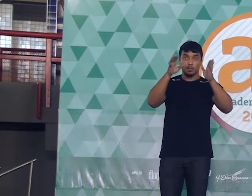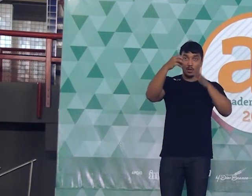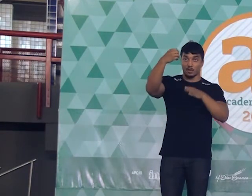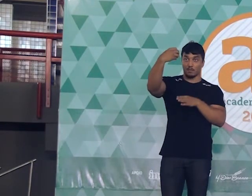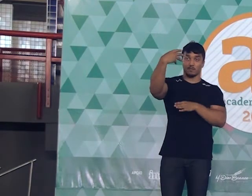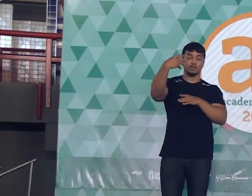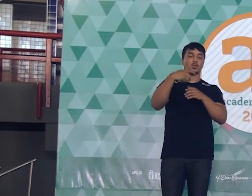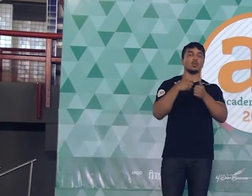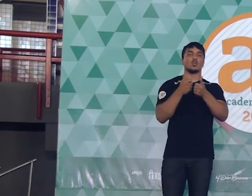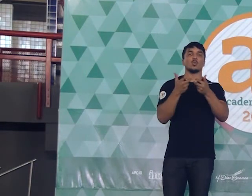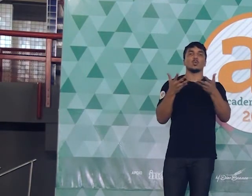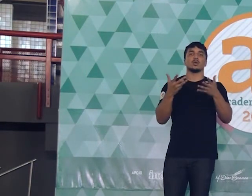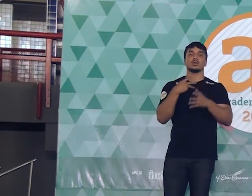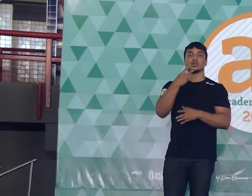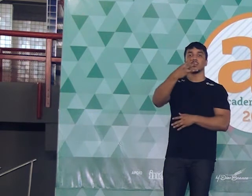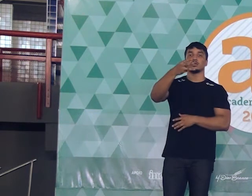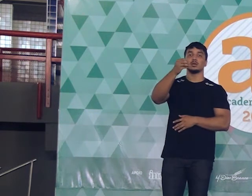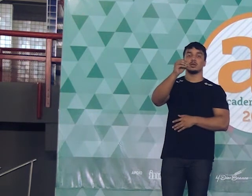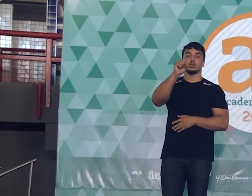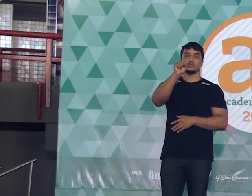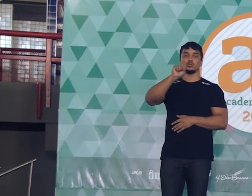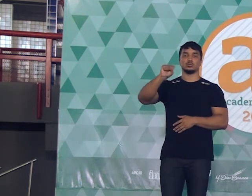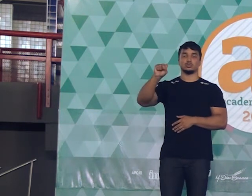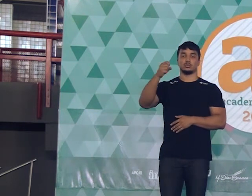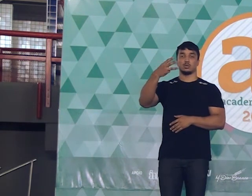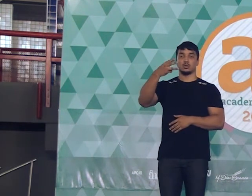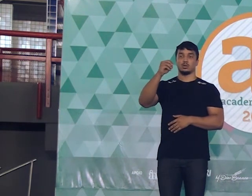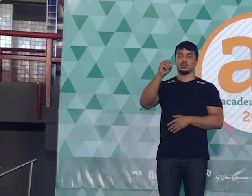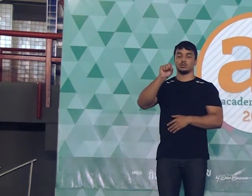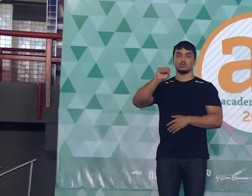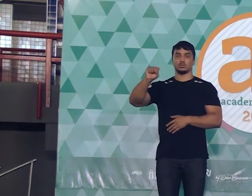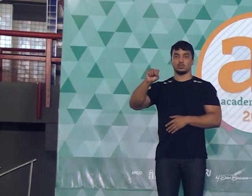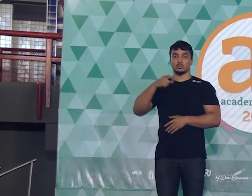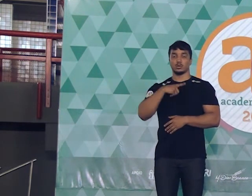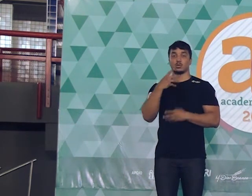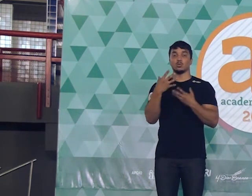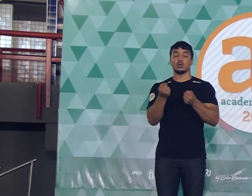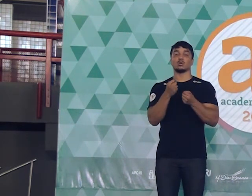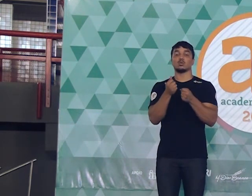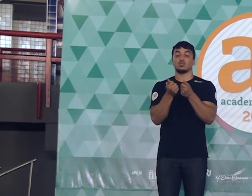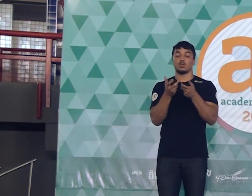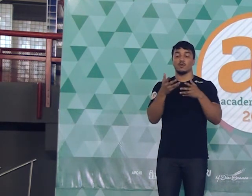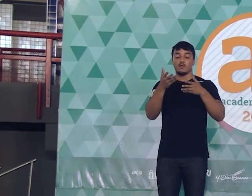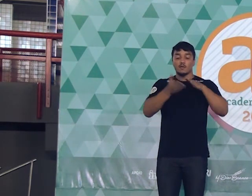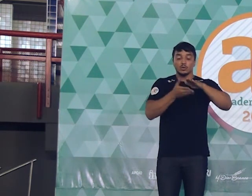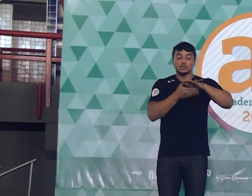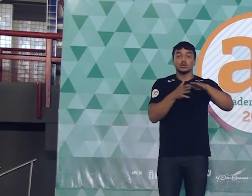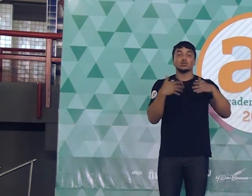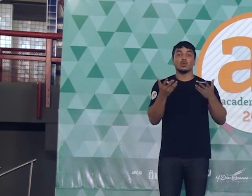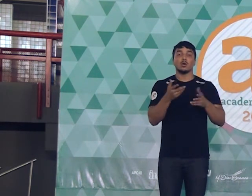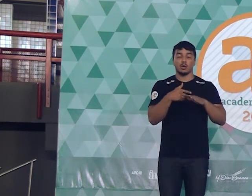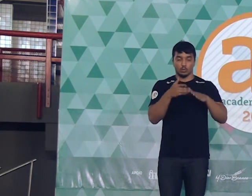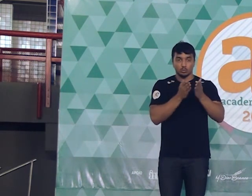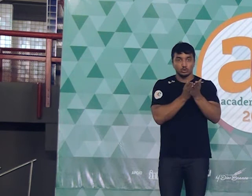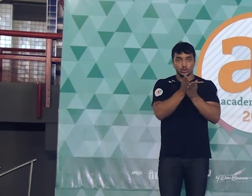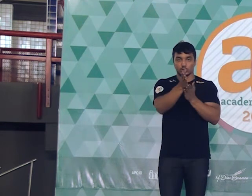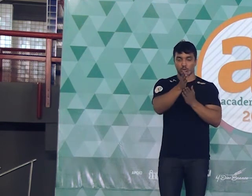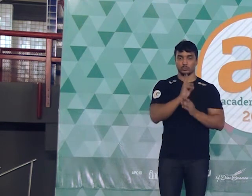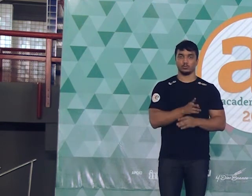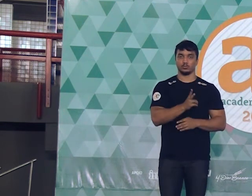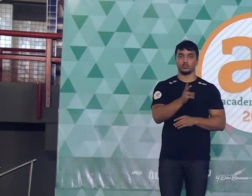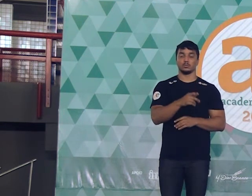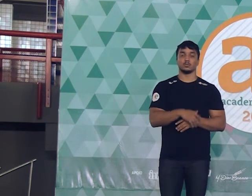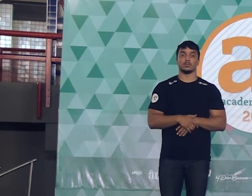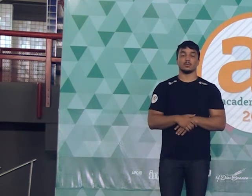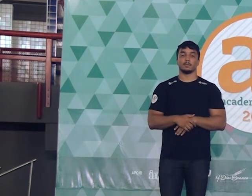nessa questão durante 30 segundos e ele admite que eu vou ter o deslocamento com velocidade constante. Quem